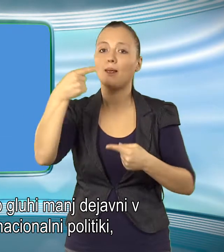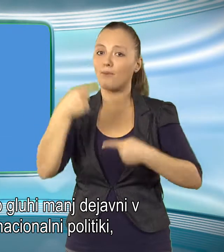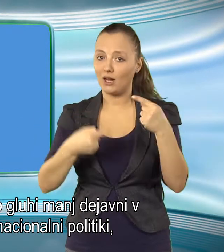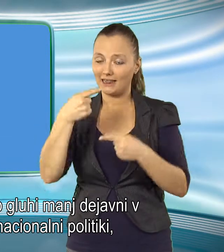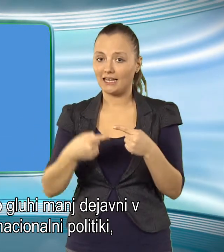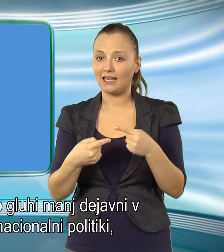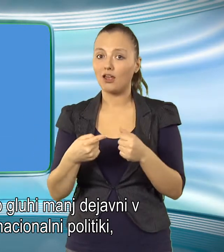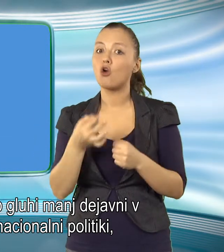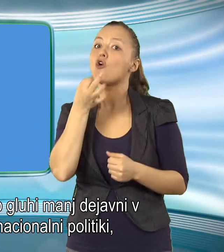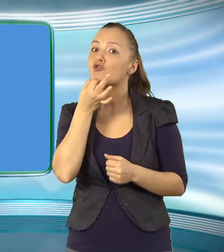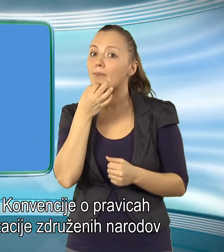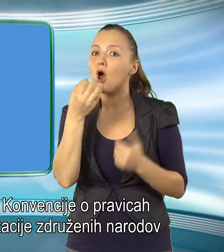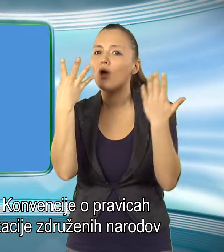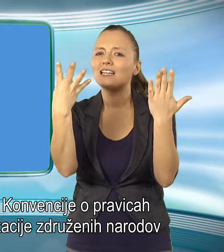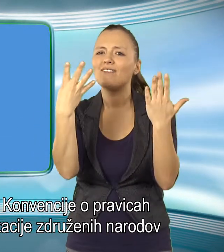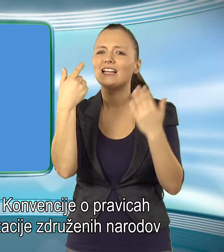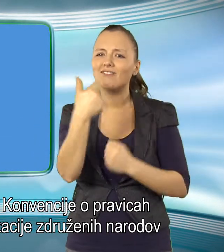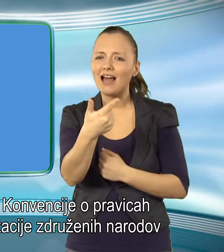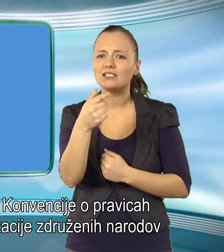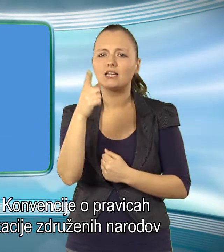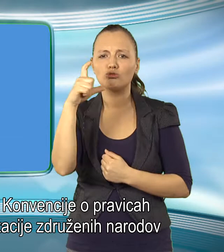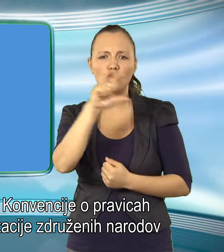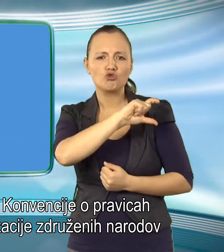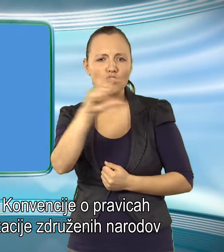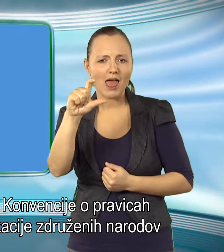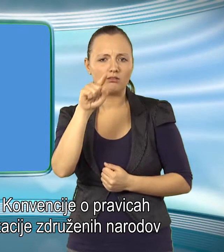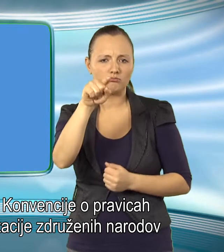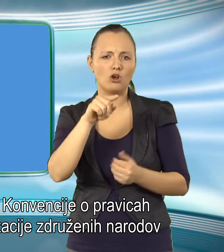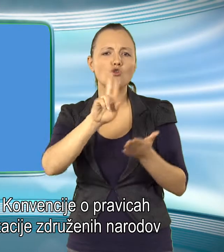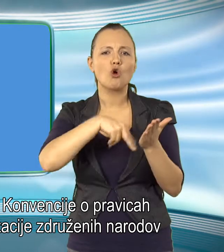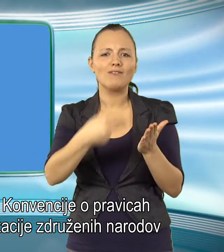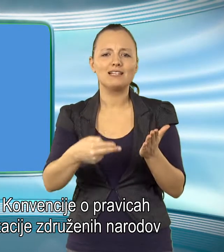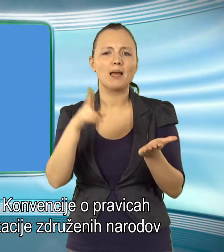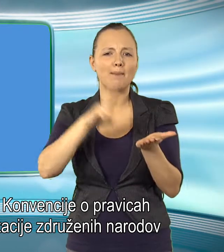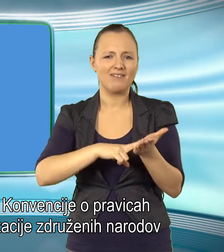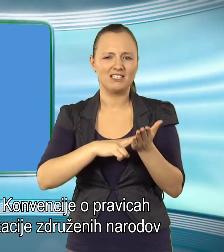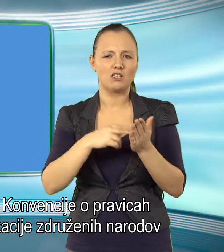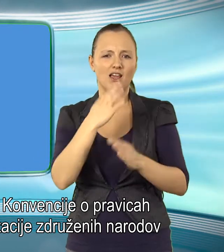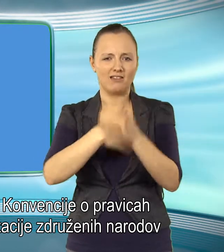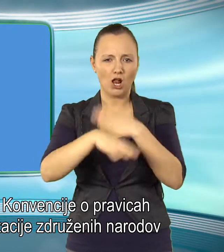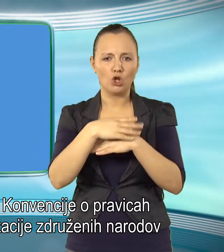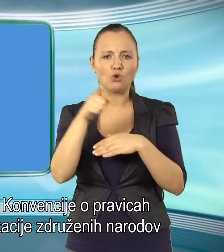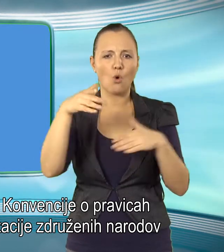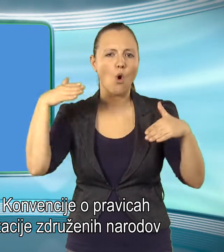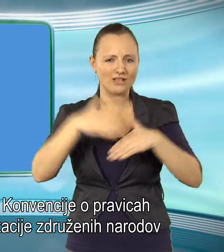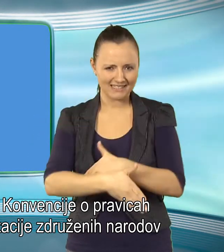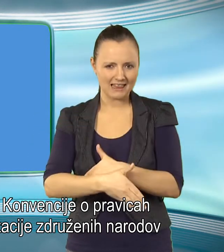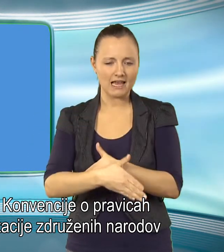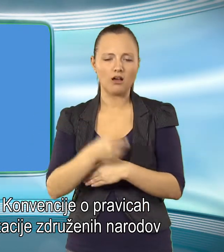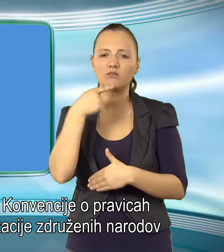pravicah invalidov Organizacije združenih narodov zagotavlja, da tudi gluhi lahko učinkovito in enakopravno